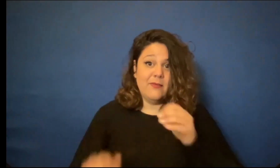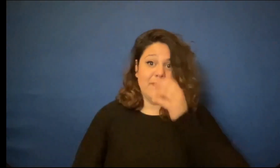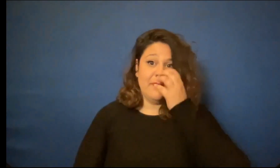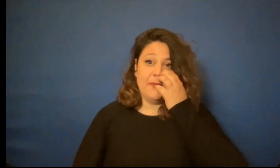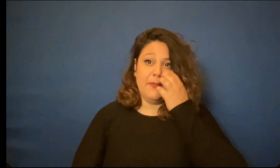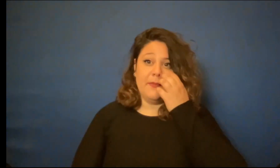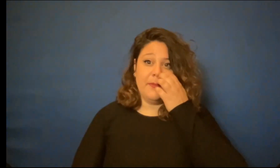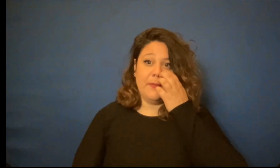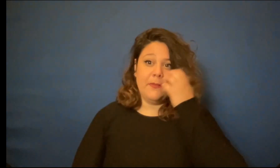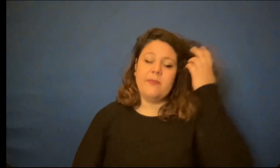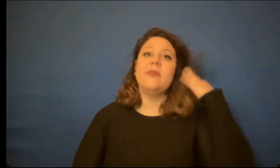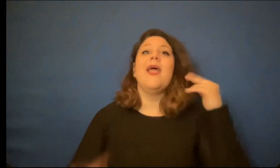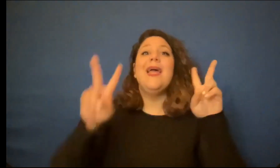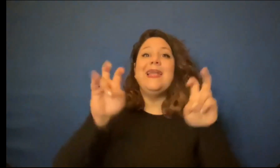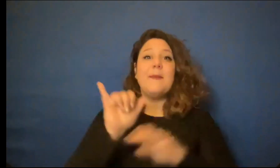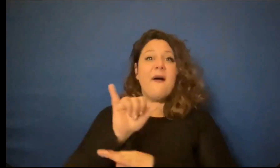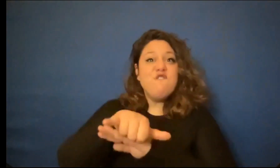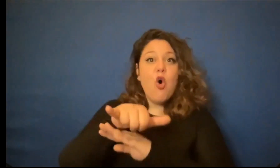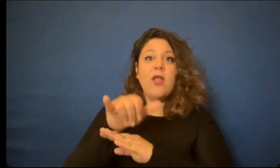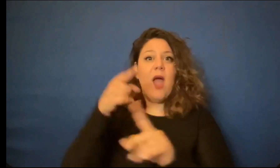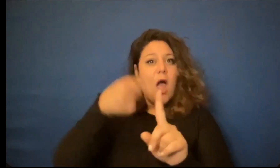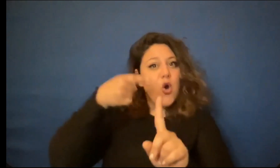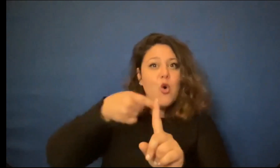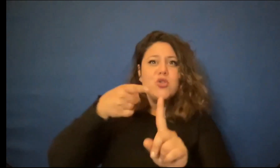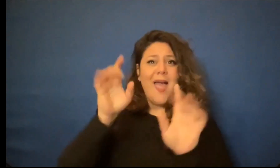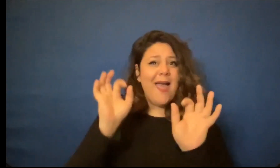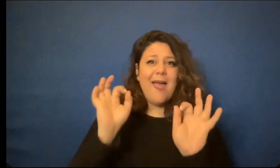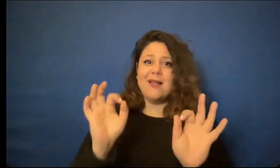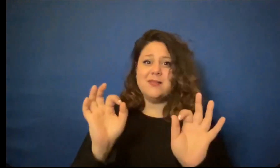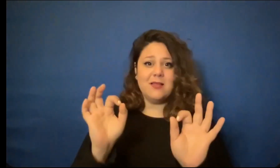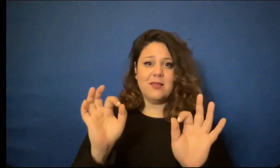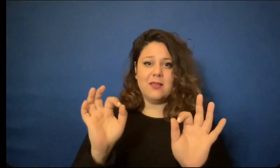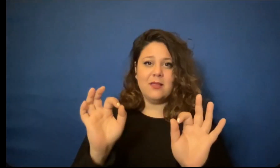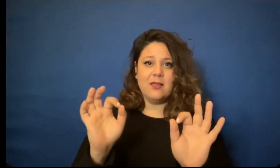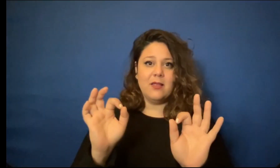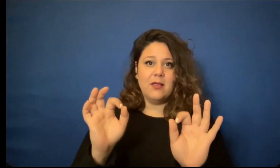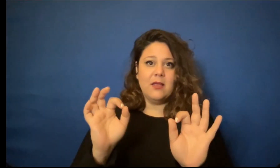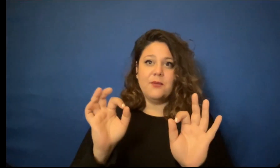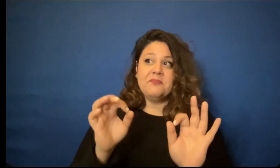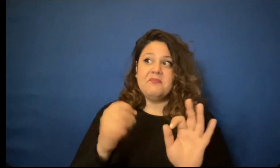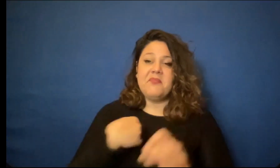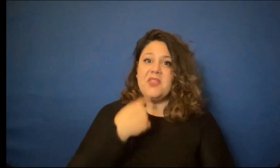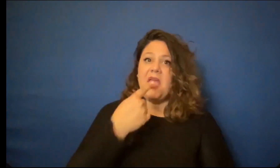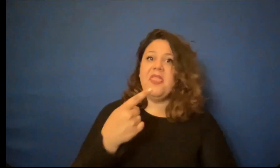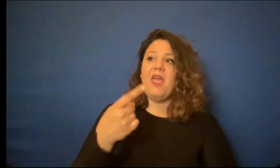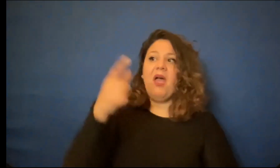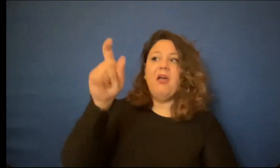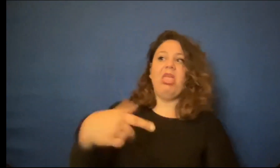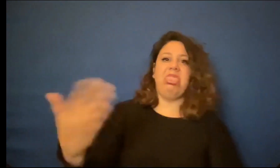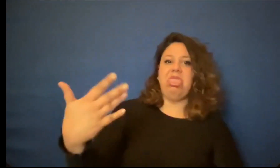El tema del bullying, ¿no? El tema del bullying, que te acosen, de que te digan que no vales